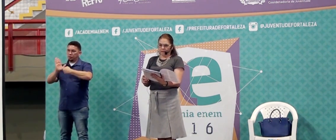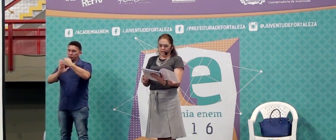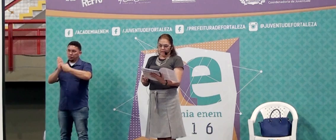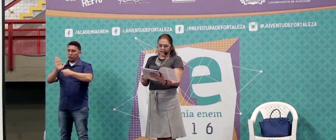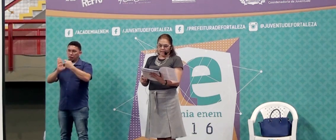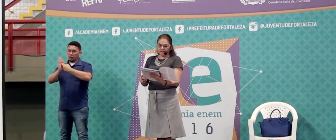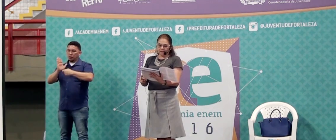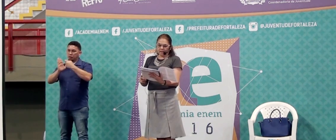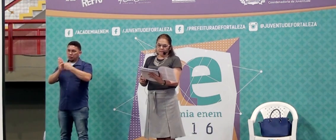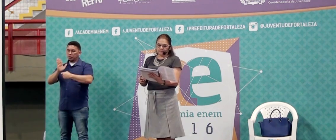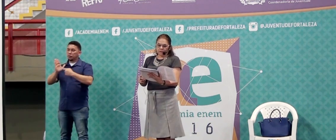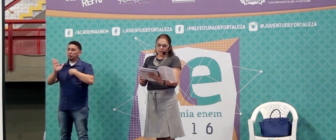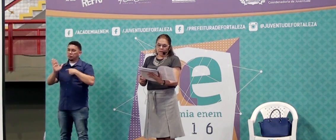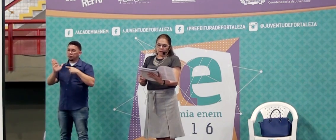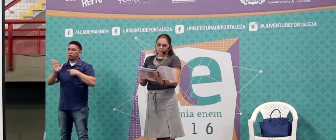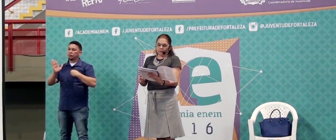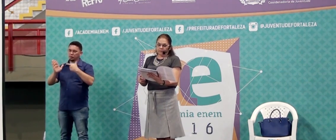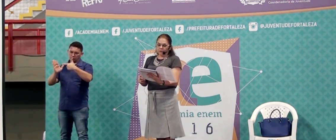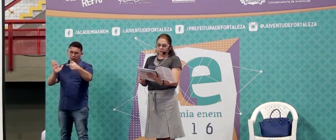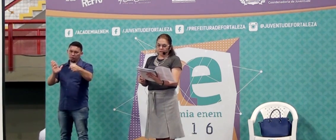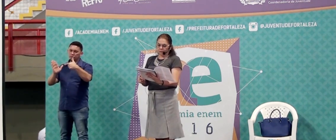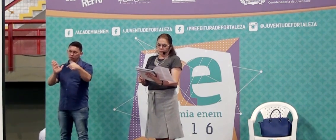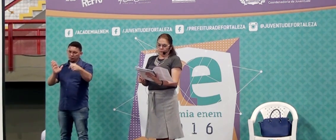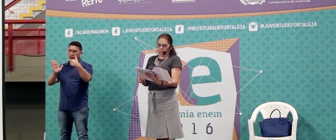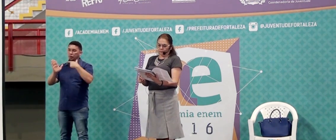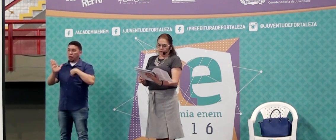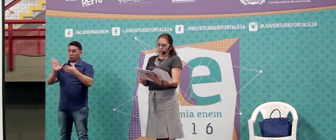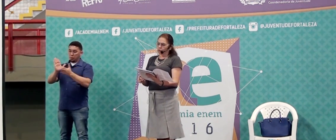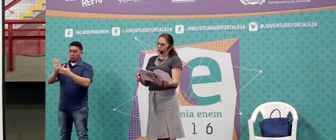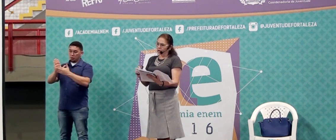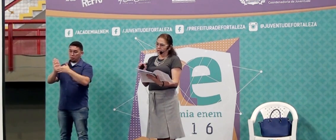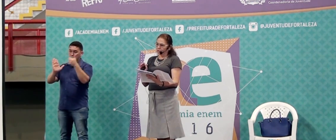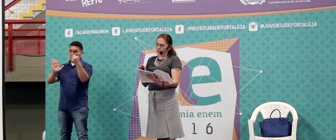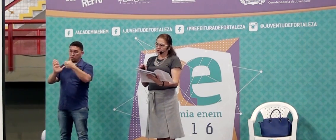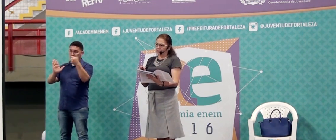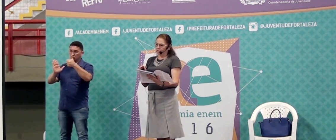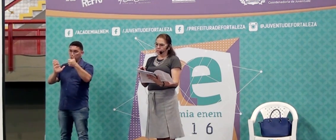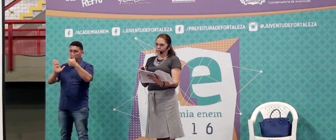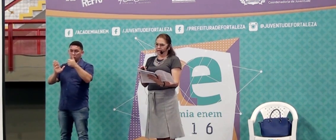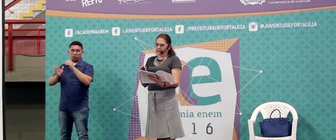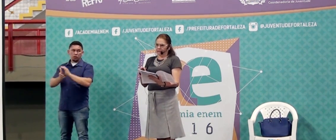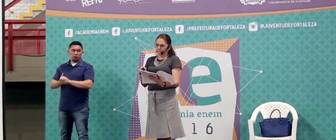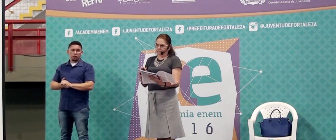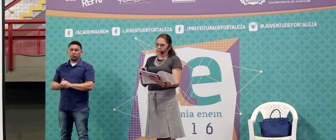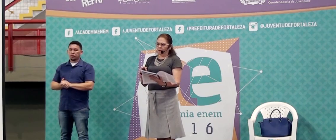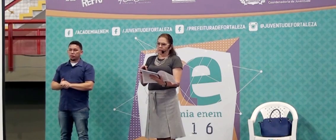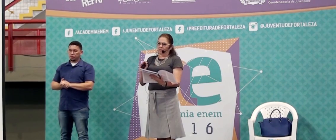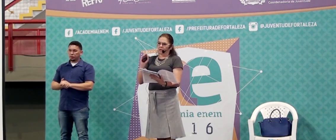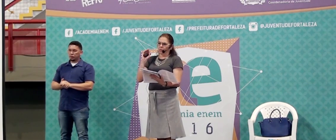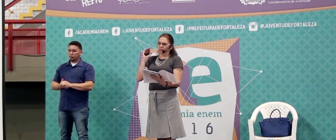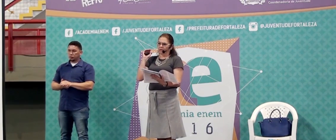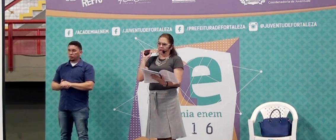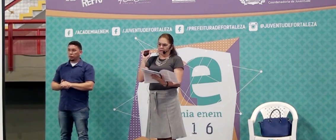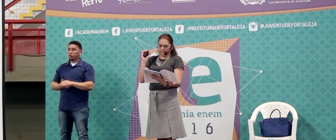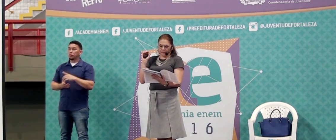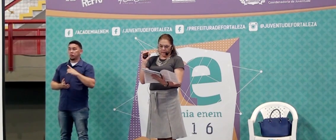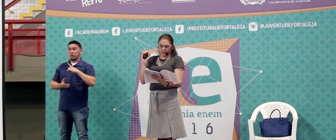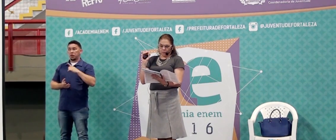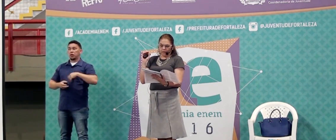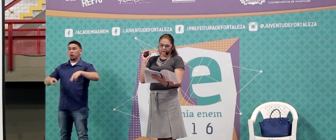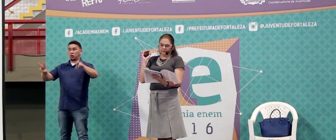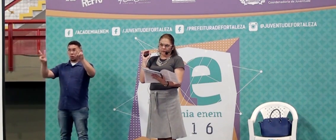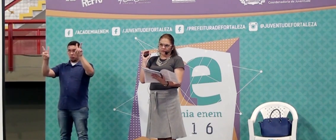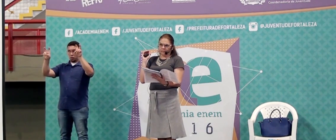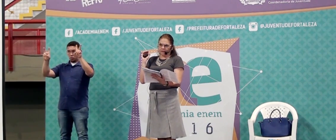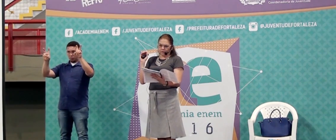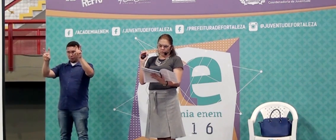folha. Aí tem, proposta 1, toda do jeito do Enem. Tem o tema,